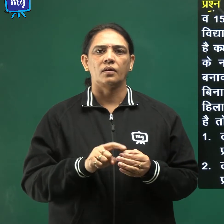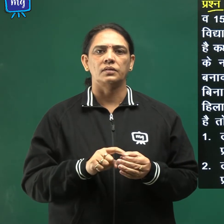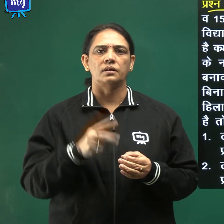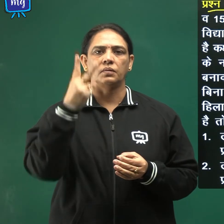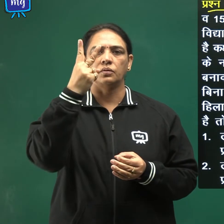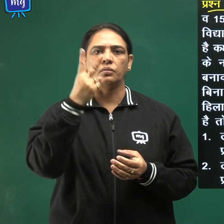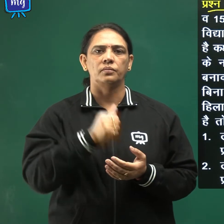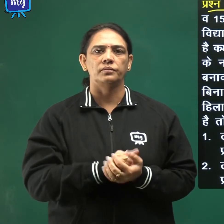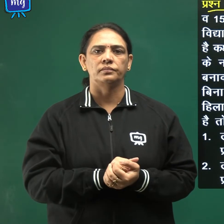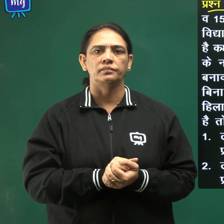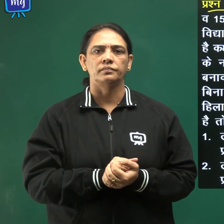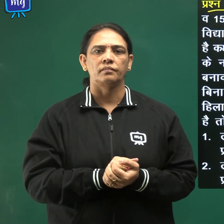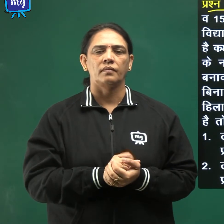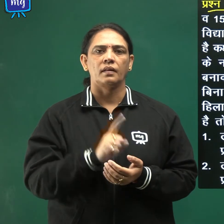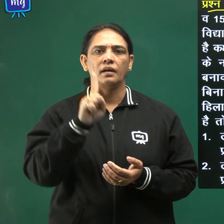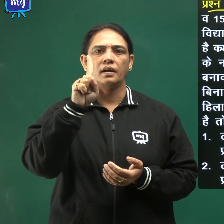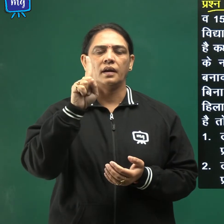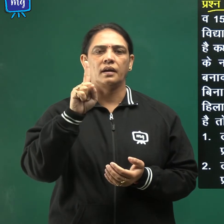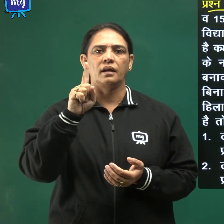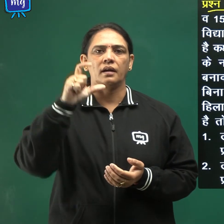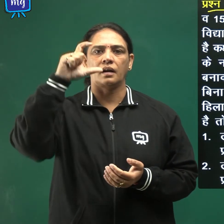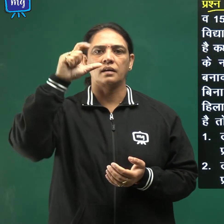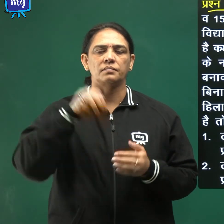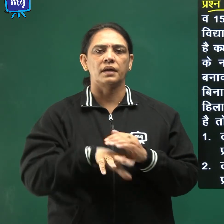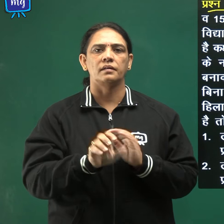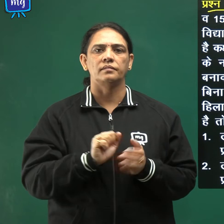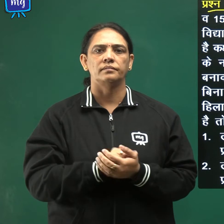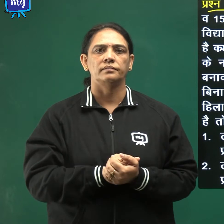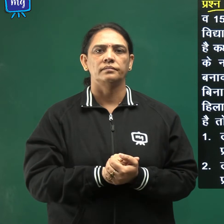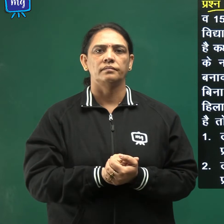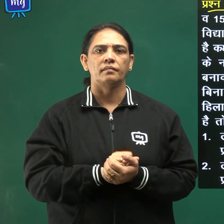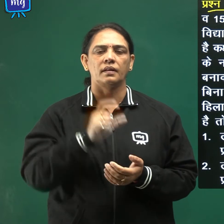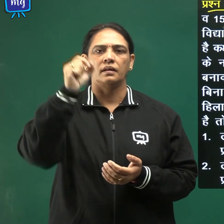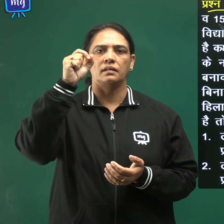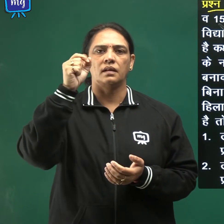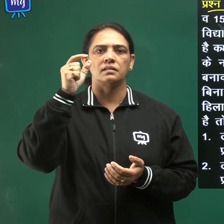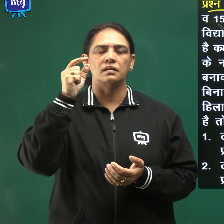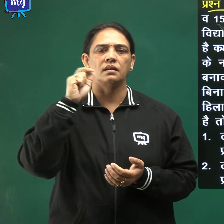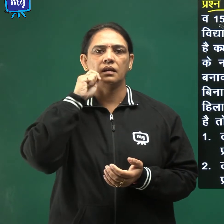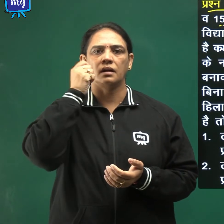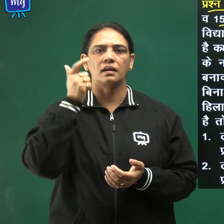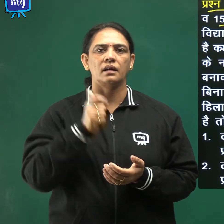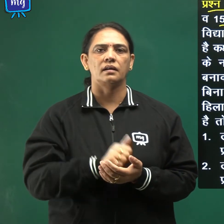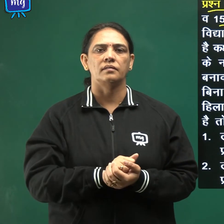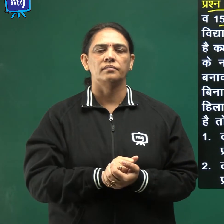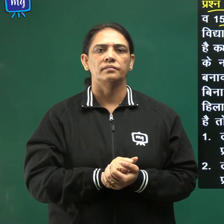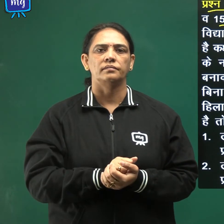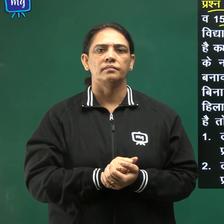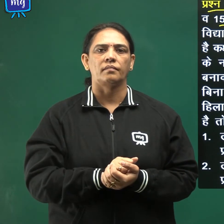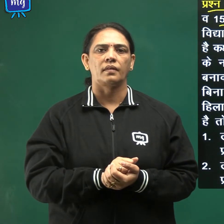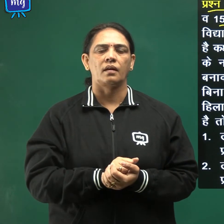नंबर 21 अच्छा में 210 लड़के कि